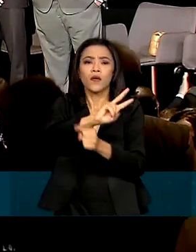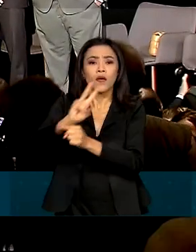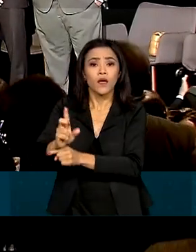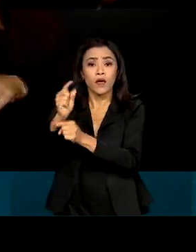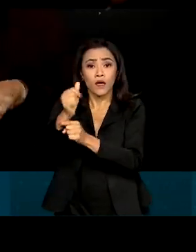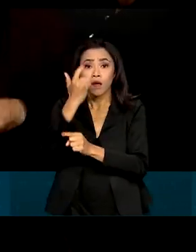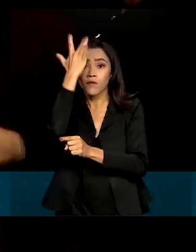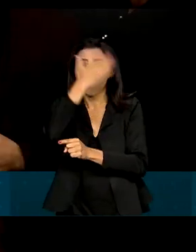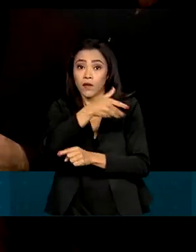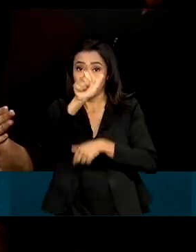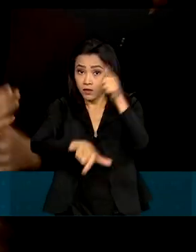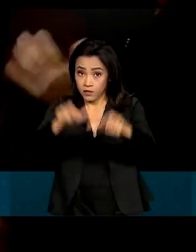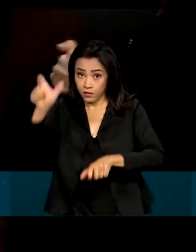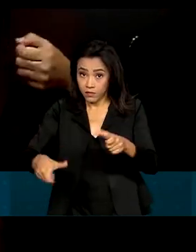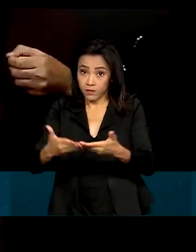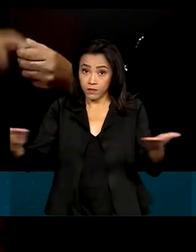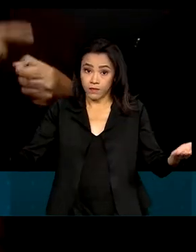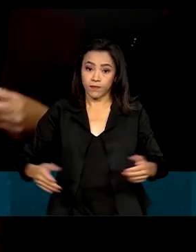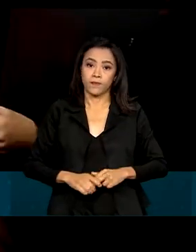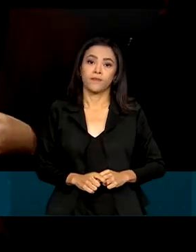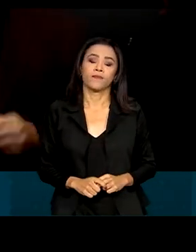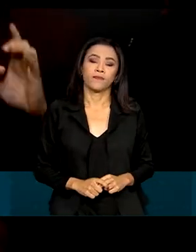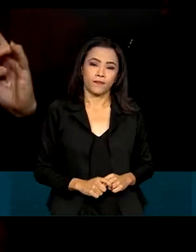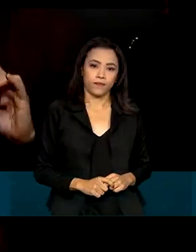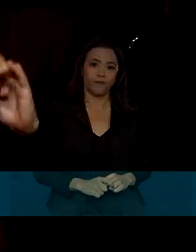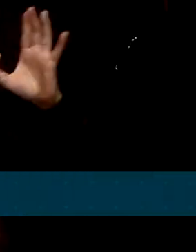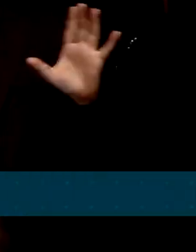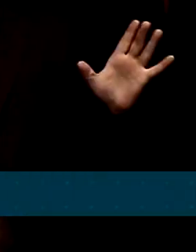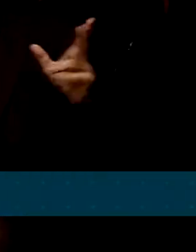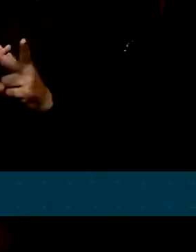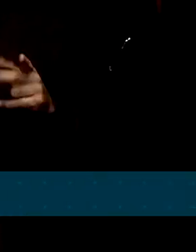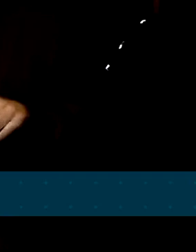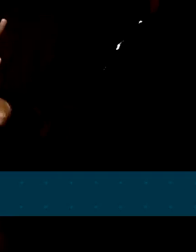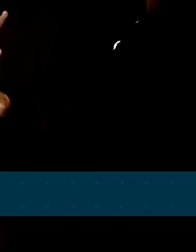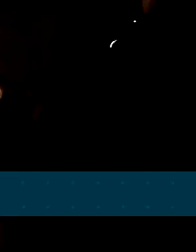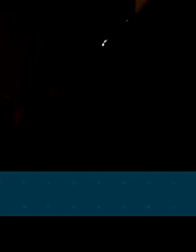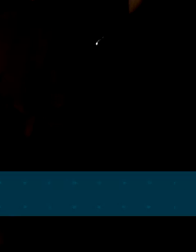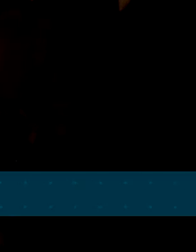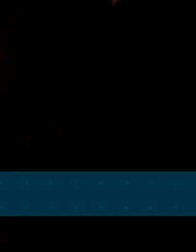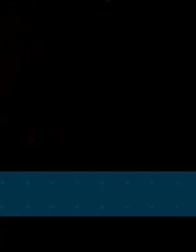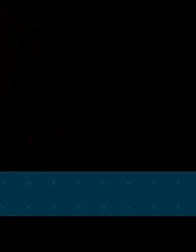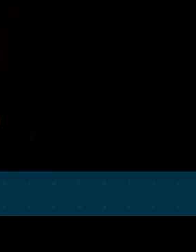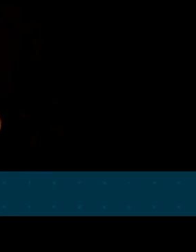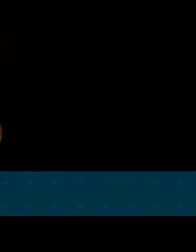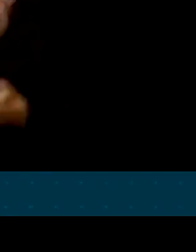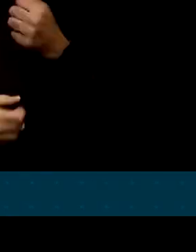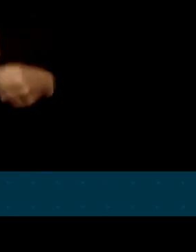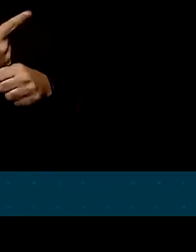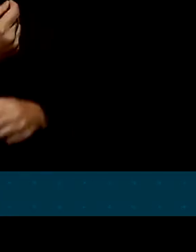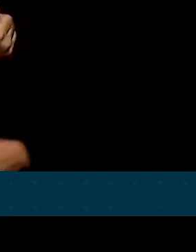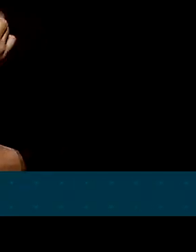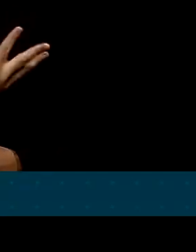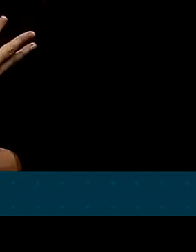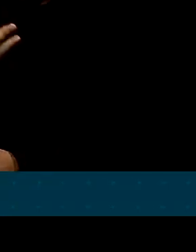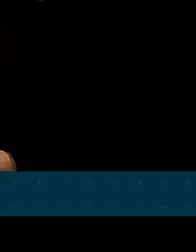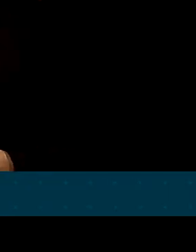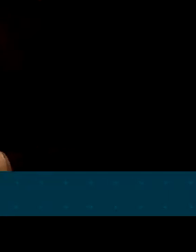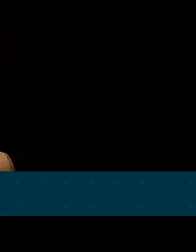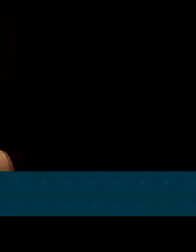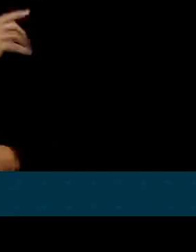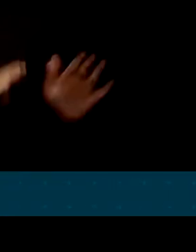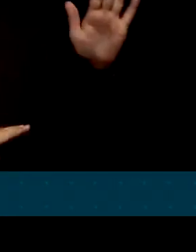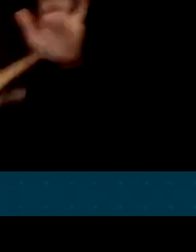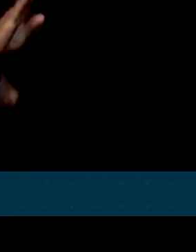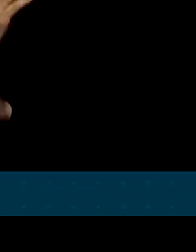população. Vamos voltar a democratizar o acesso ao crédito, como em 2003, quando o Brasil experimentou um período de grande expansão do